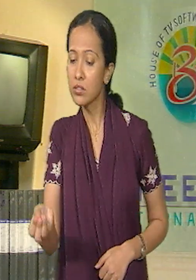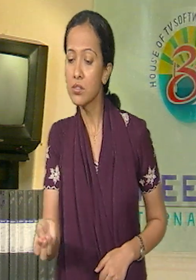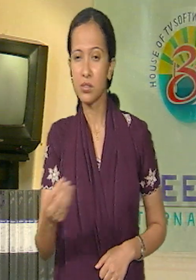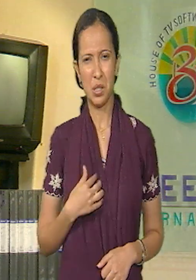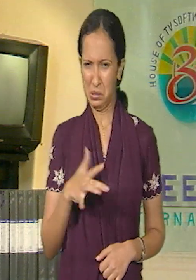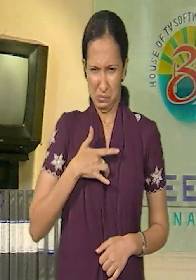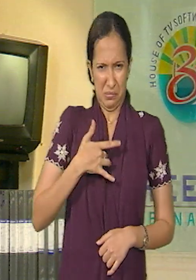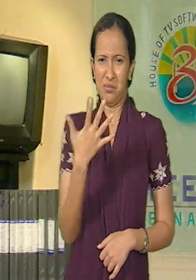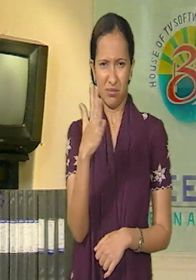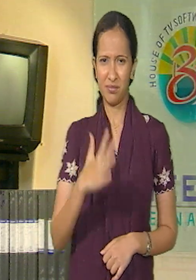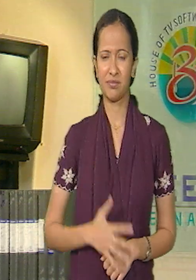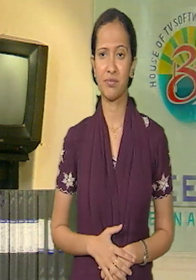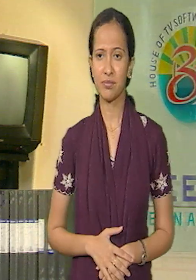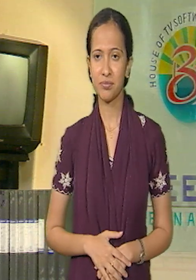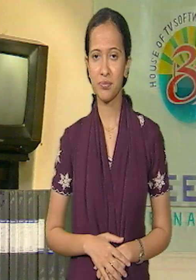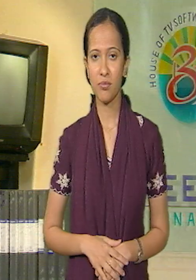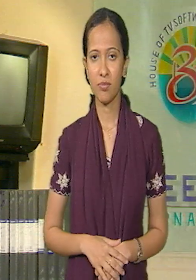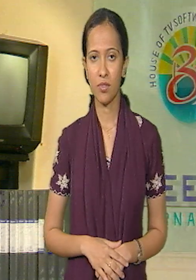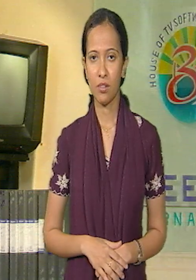लो। नहीं मेरा भी दिल नहीं कर रहा, मैं नहीं खाऊंगा।